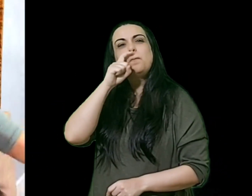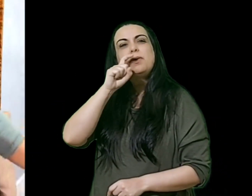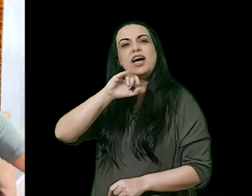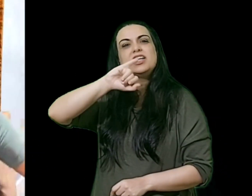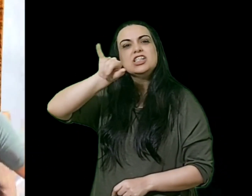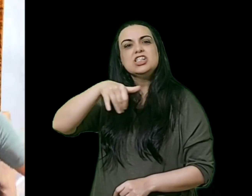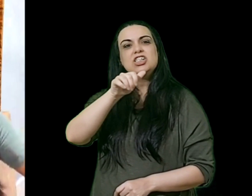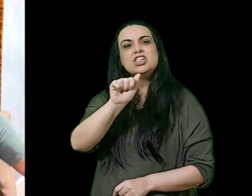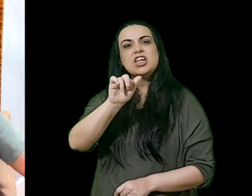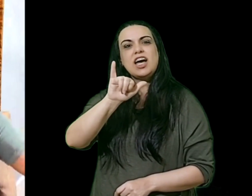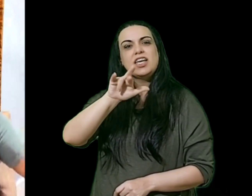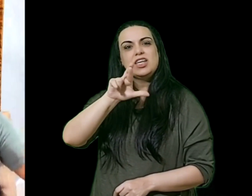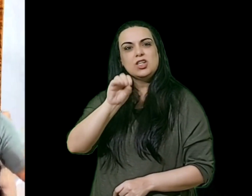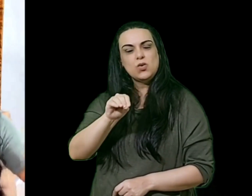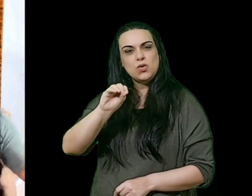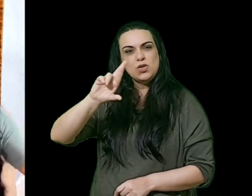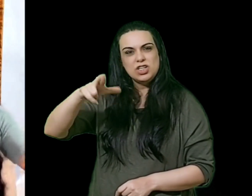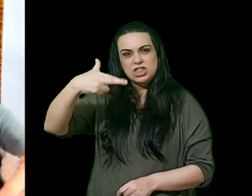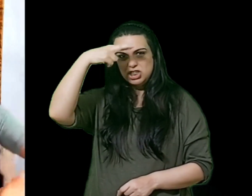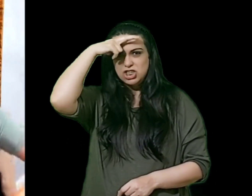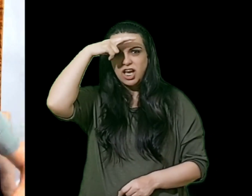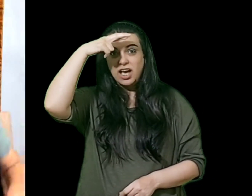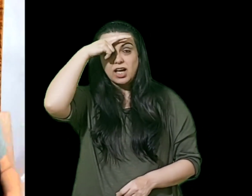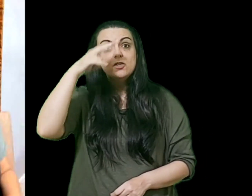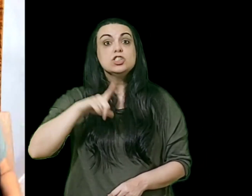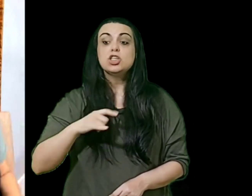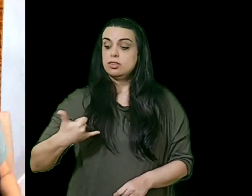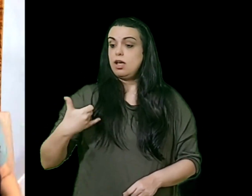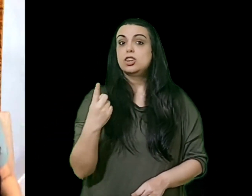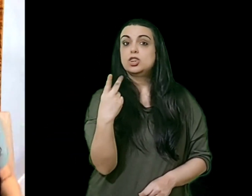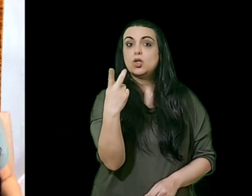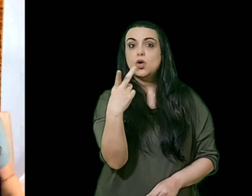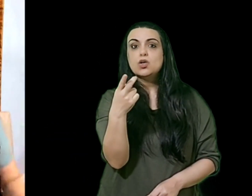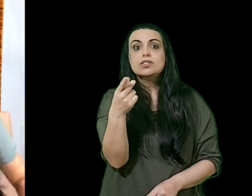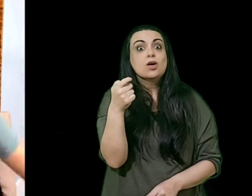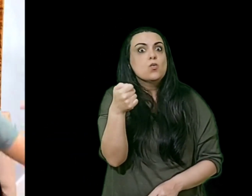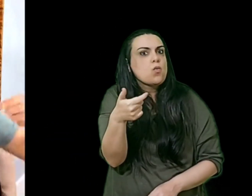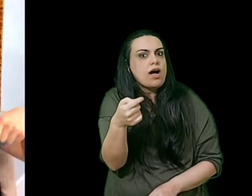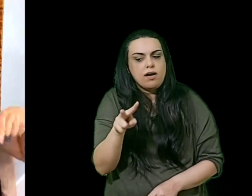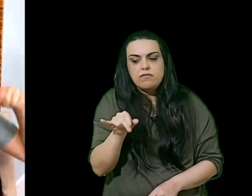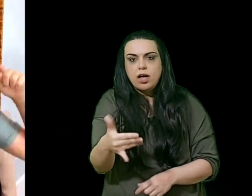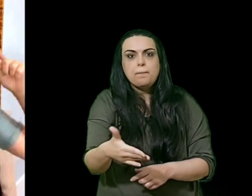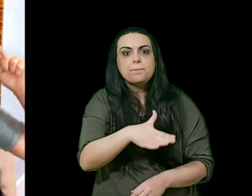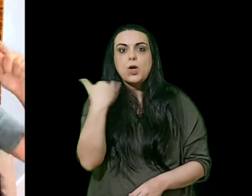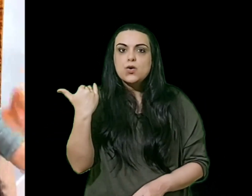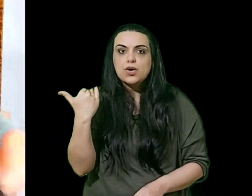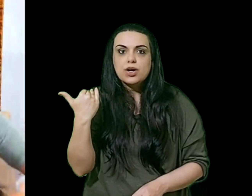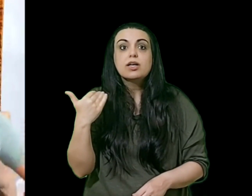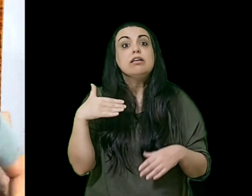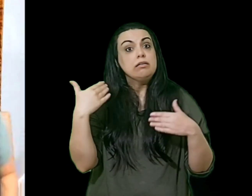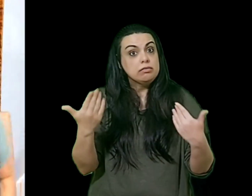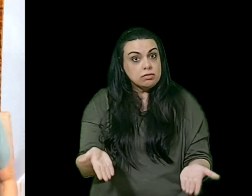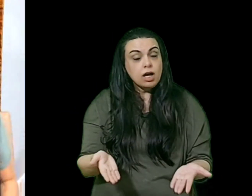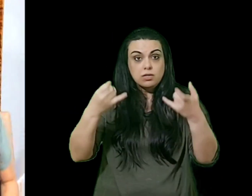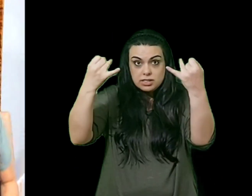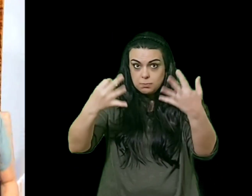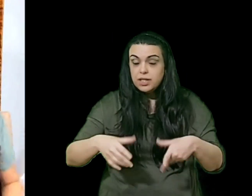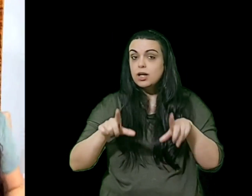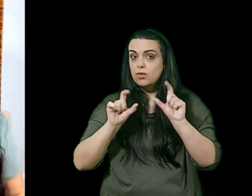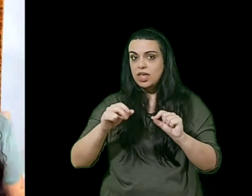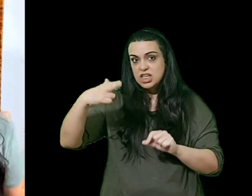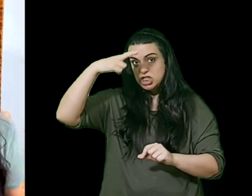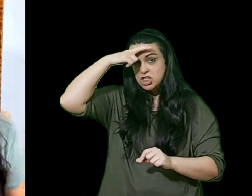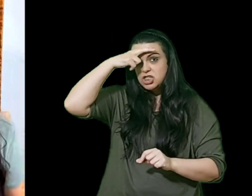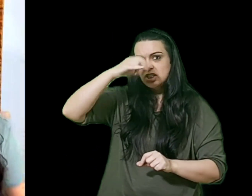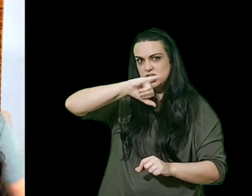12 anos de idade e já estava para morrer. Na verdade, a narrativa de Marcos 5 começa com Jairo indo atrás